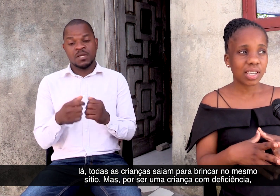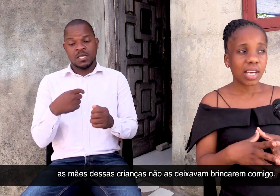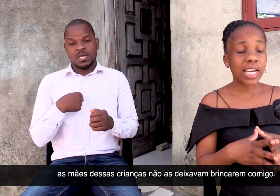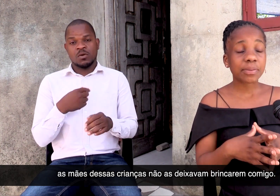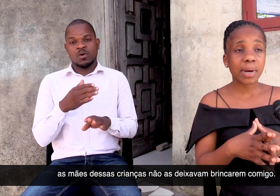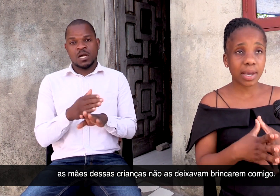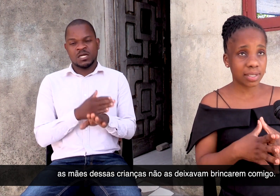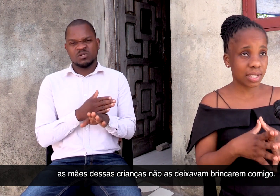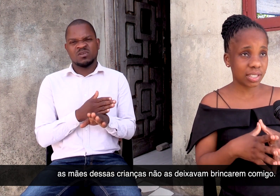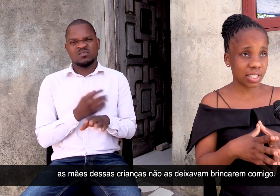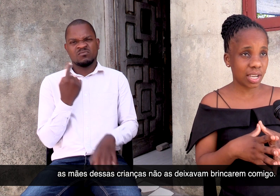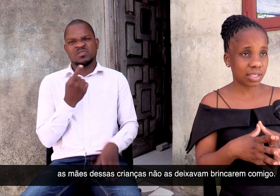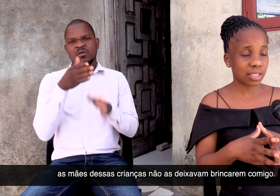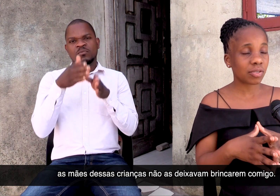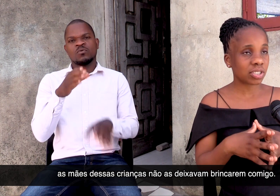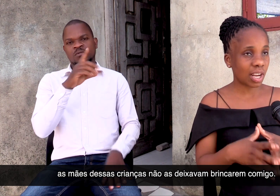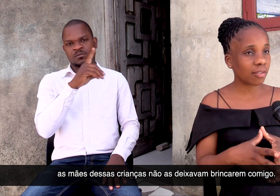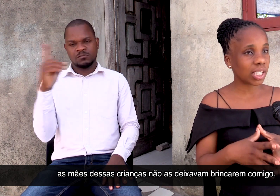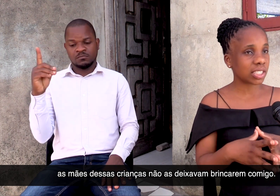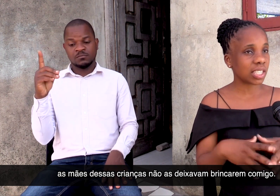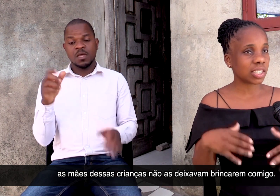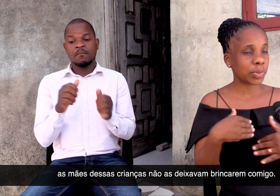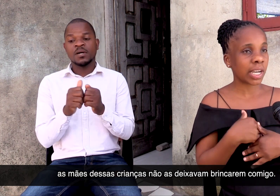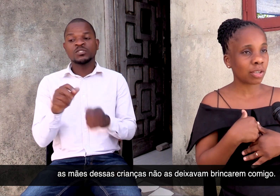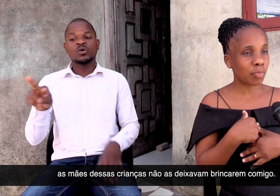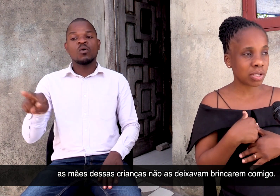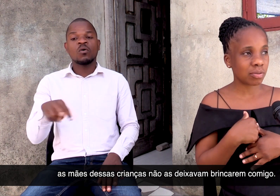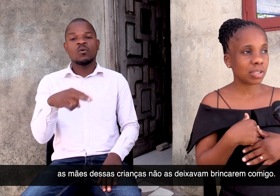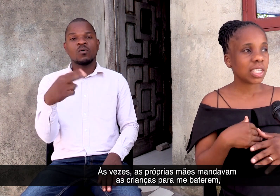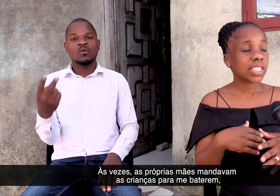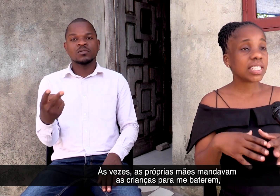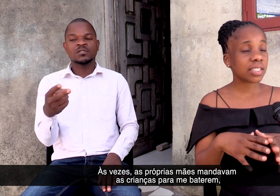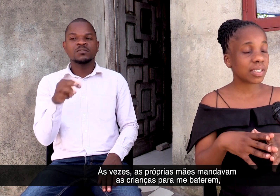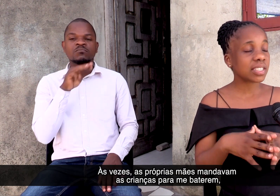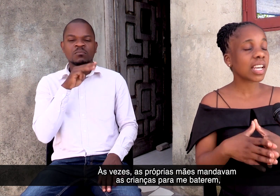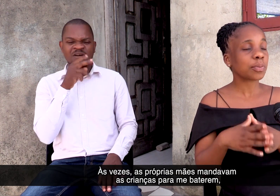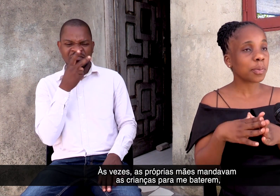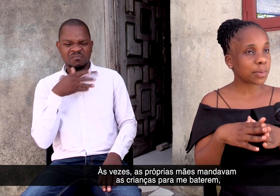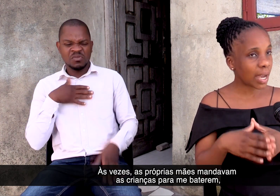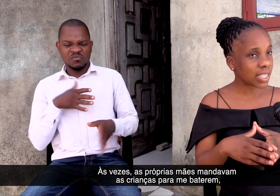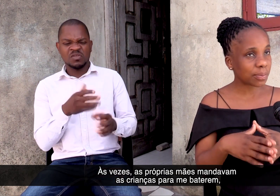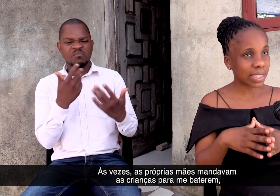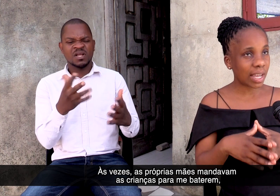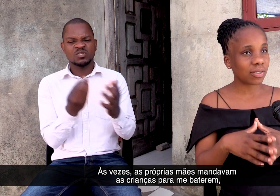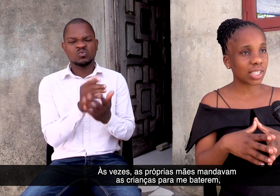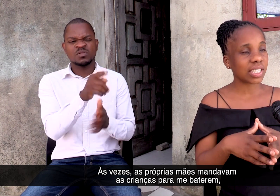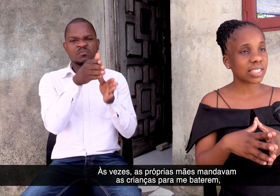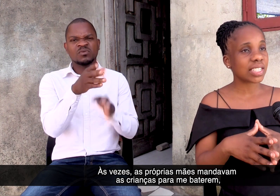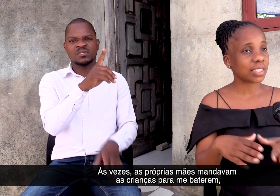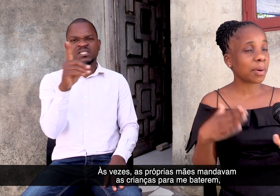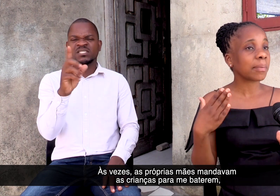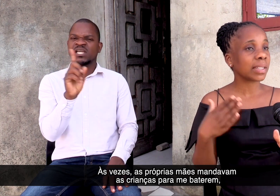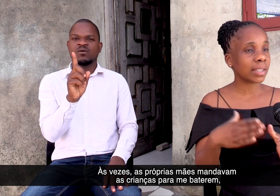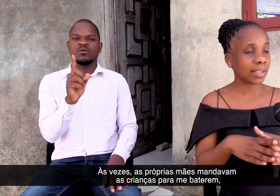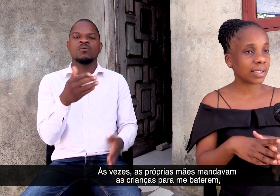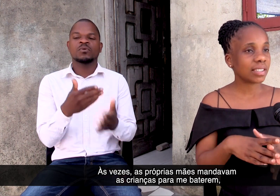deficiência, as mães dessas crianças não deixavam aquelas crianças brincarem comigo. E às vezes as próprias mães mandavam aquelas